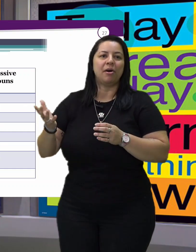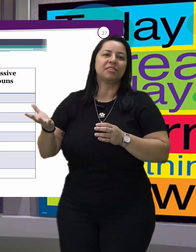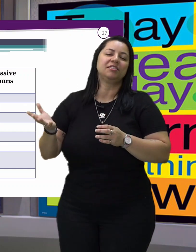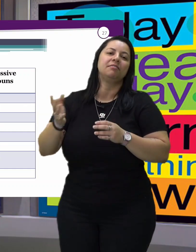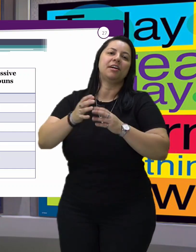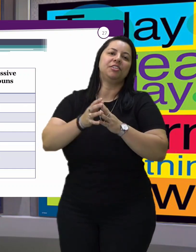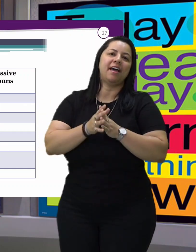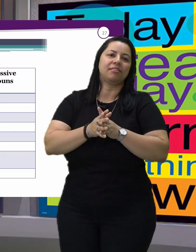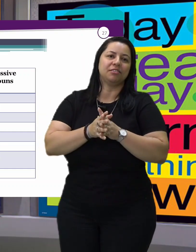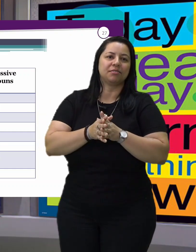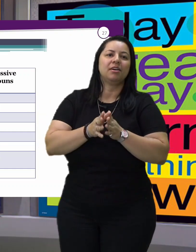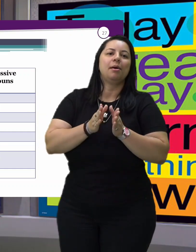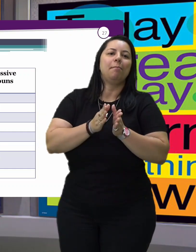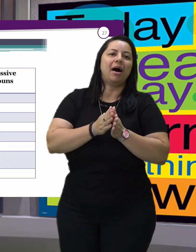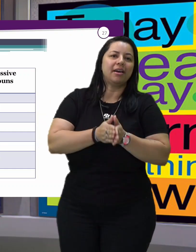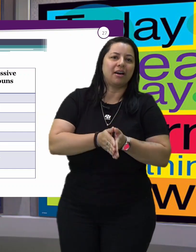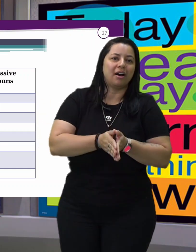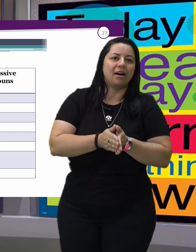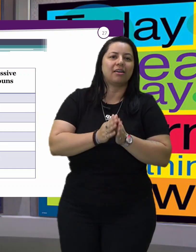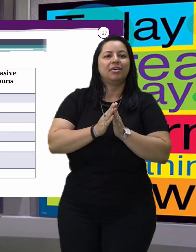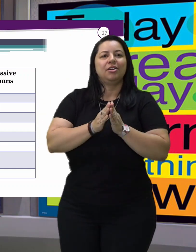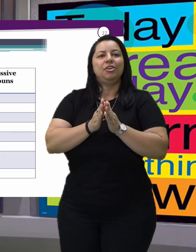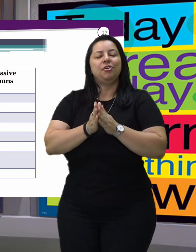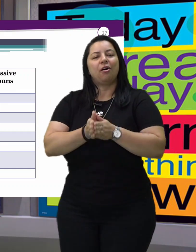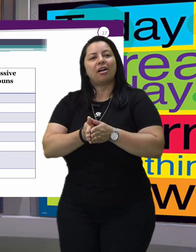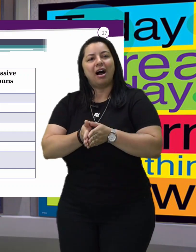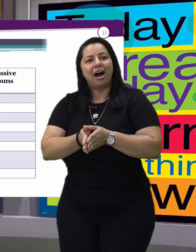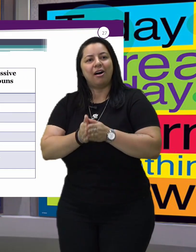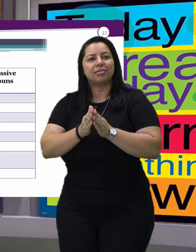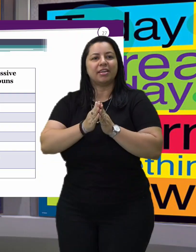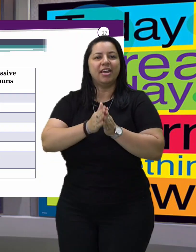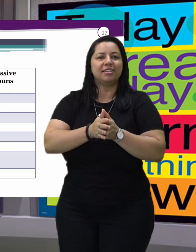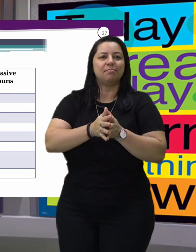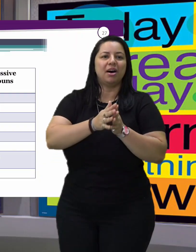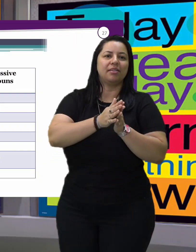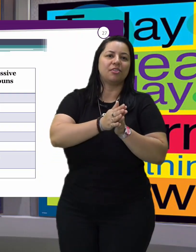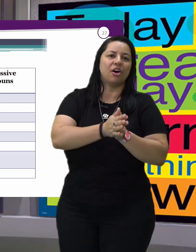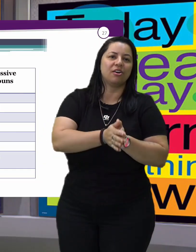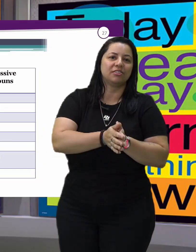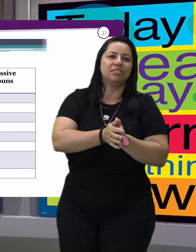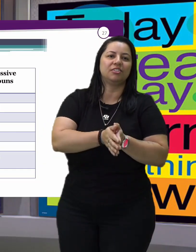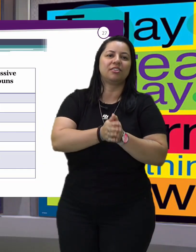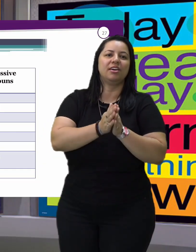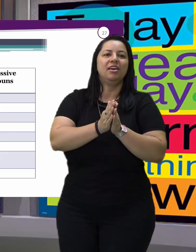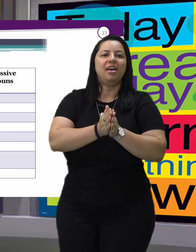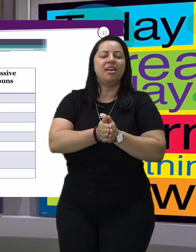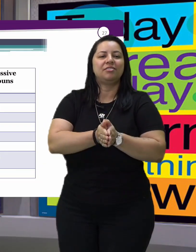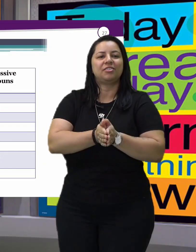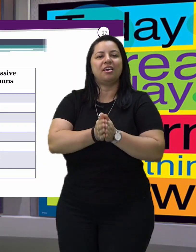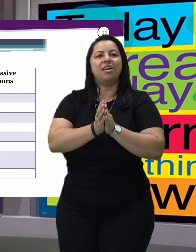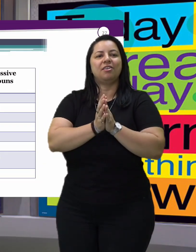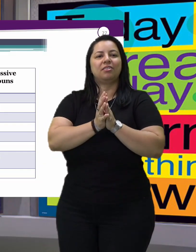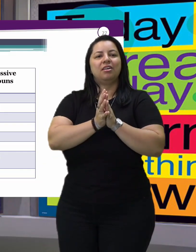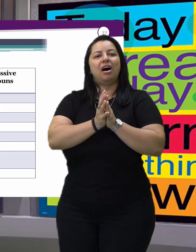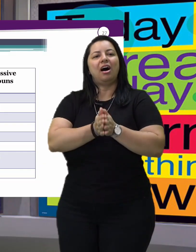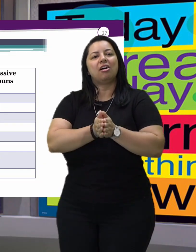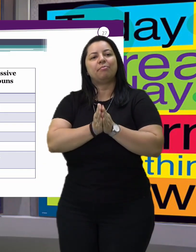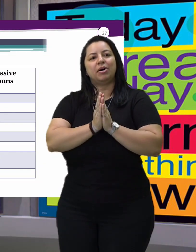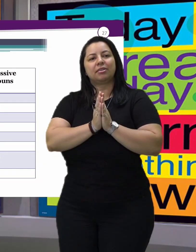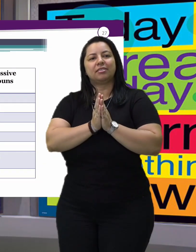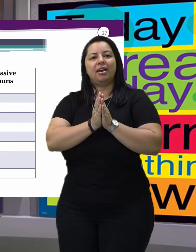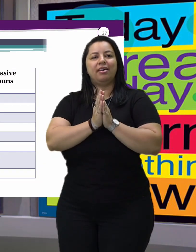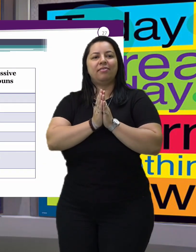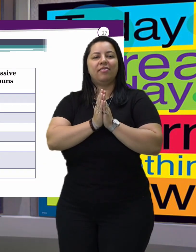temos possessive adjectives. My car, your house, his man, her sister, its tail,